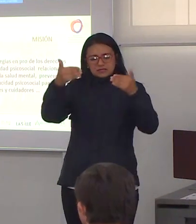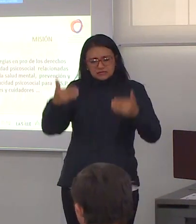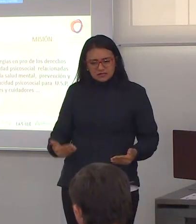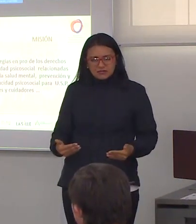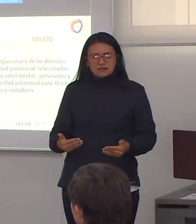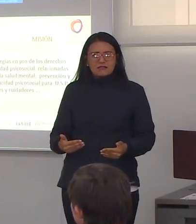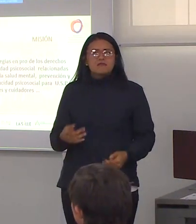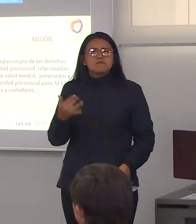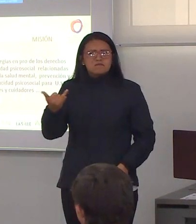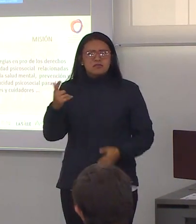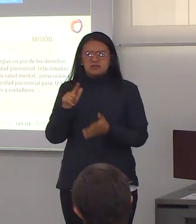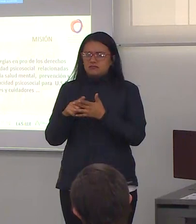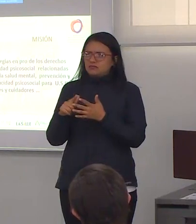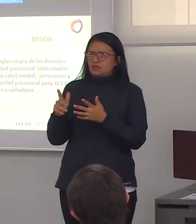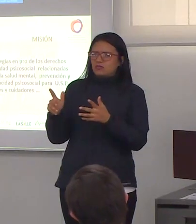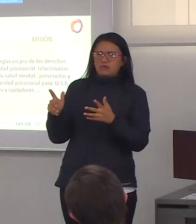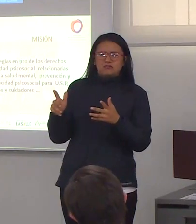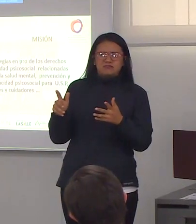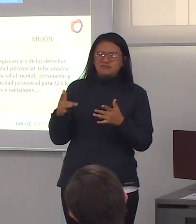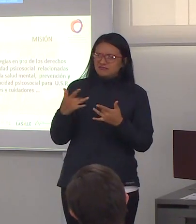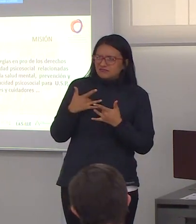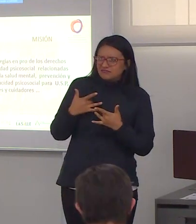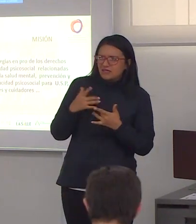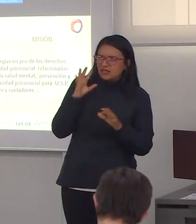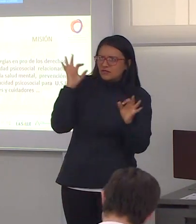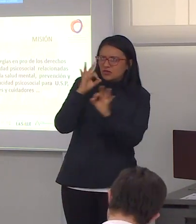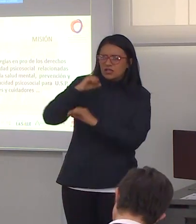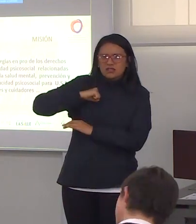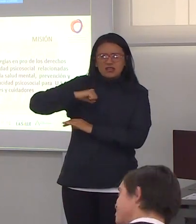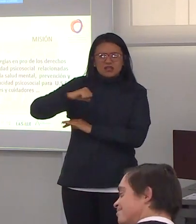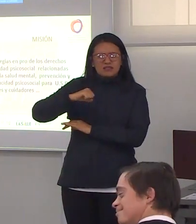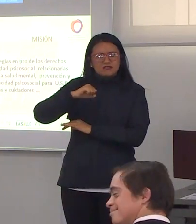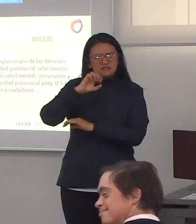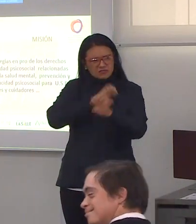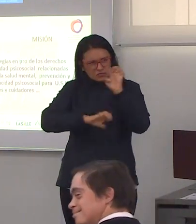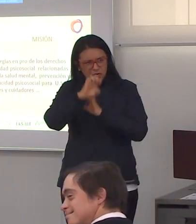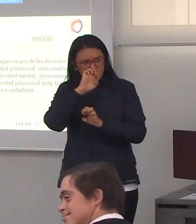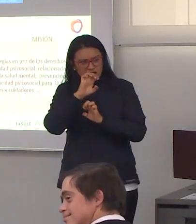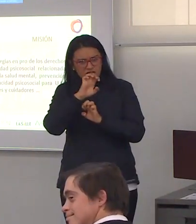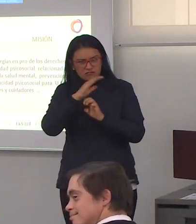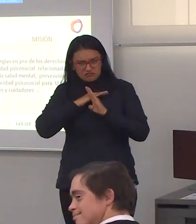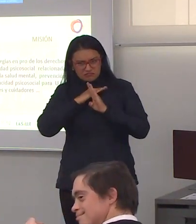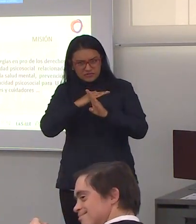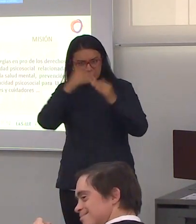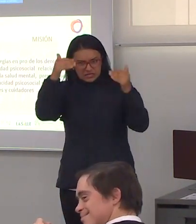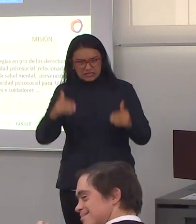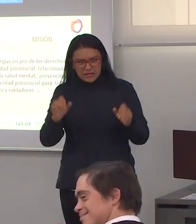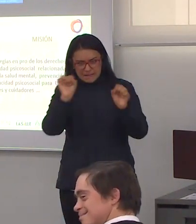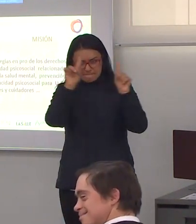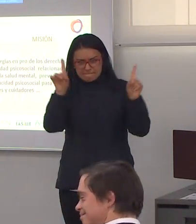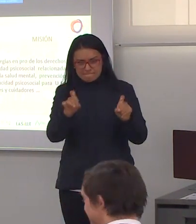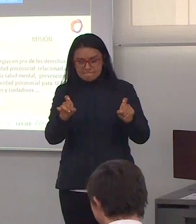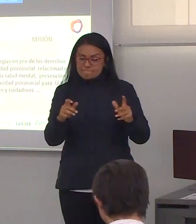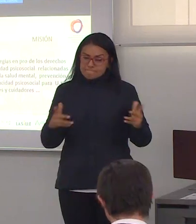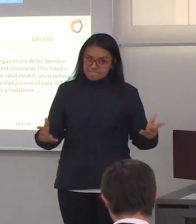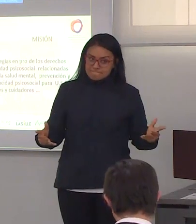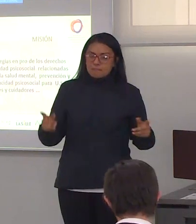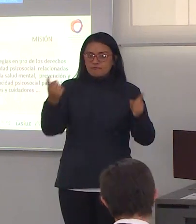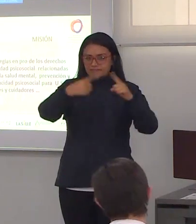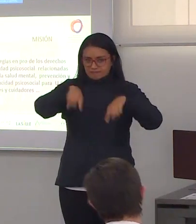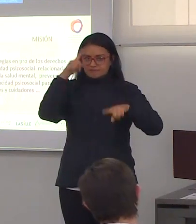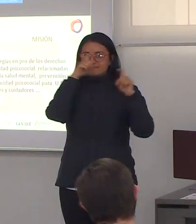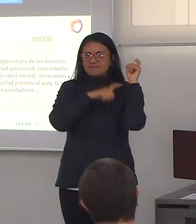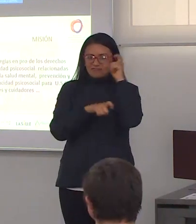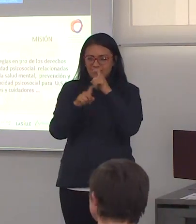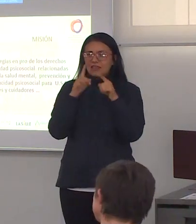también se genera como un ruido desde el enfoque de derechos se previene la discapacidad dejo la pregunta la dejamos ahí porque